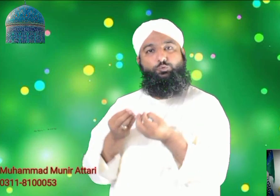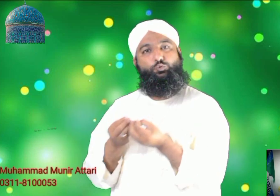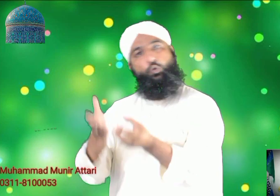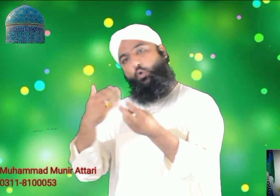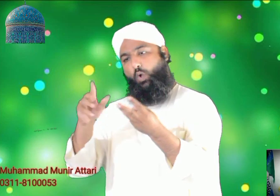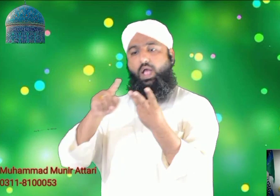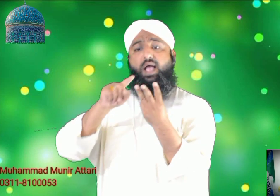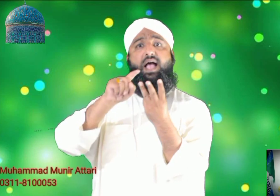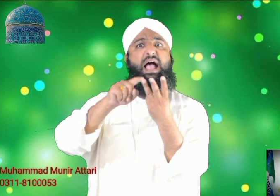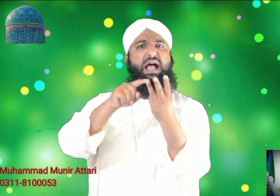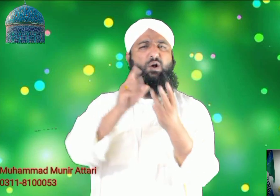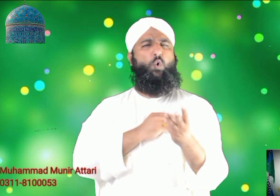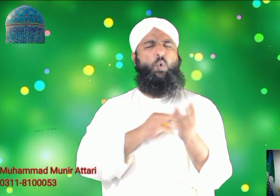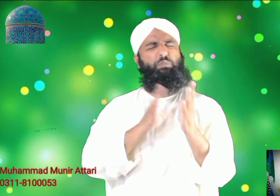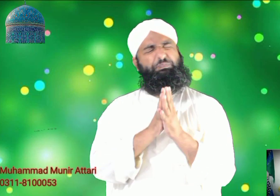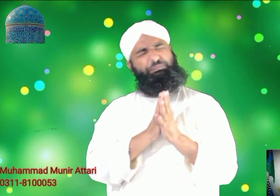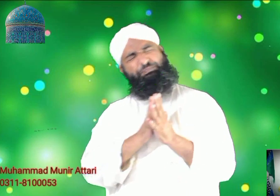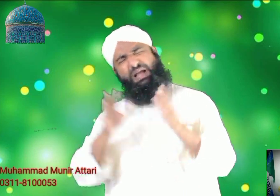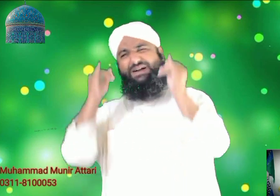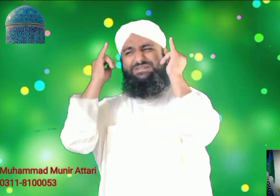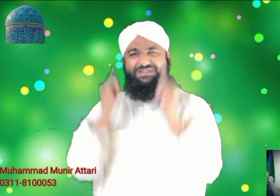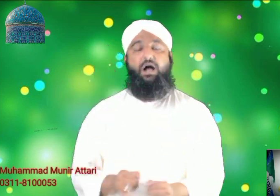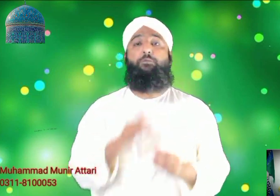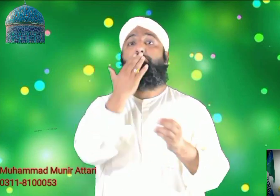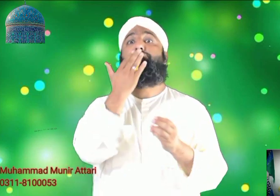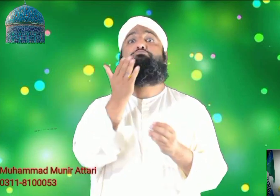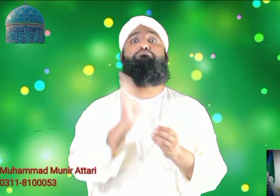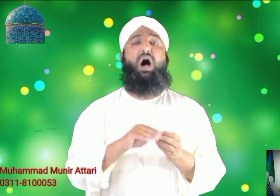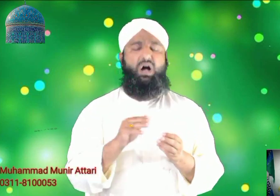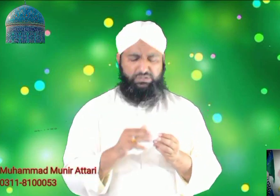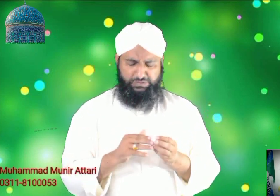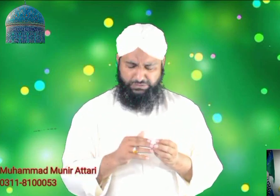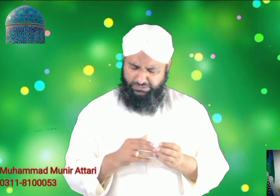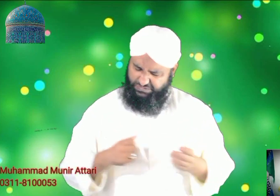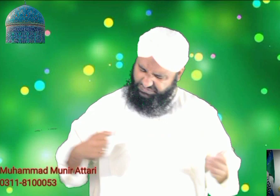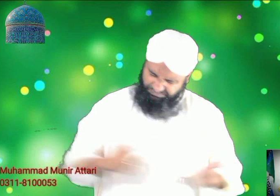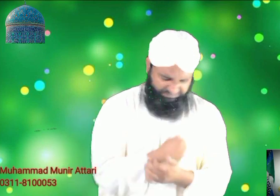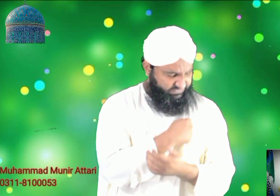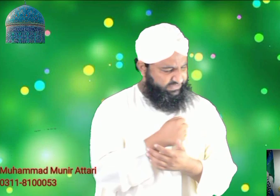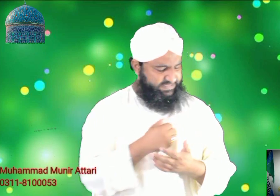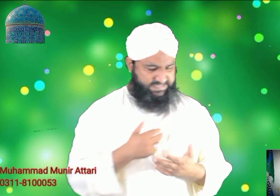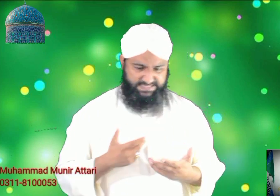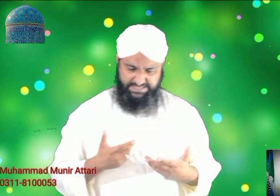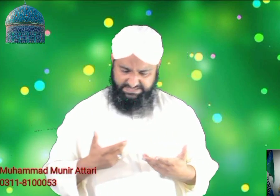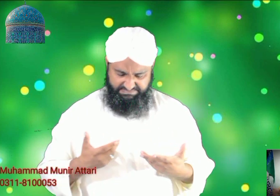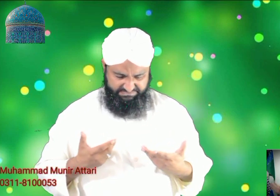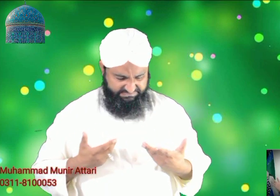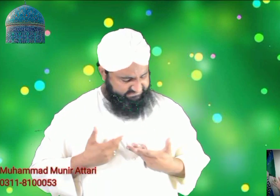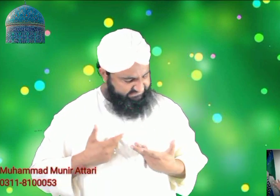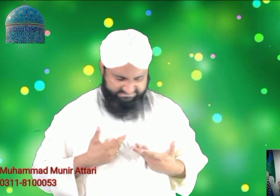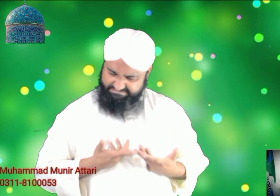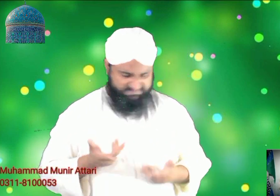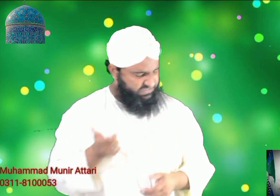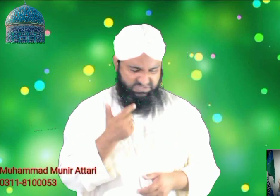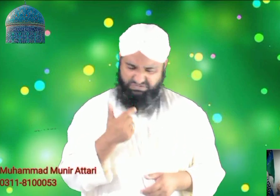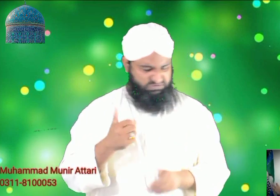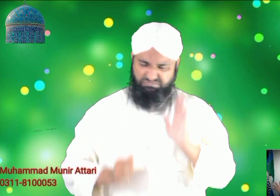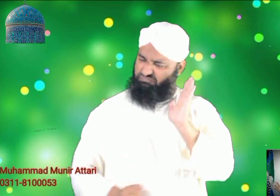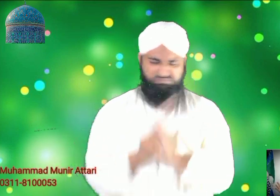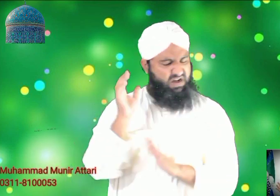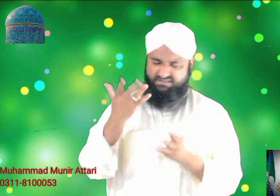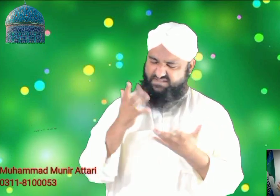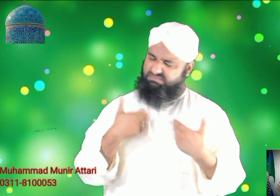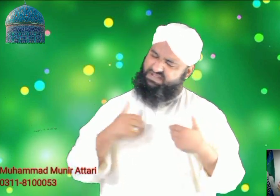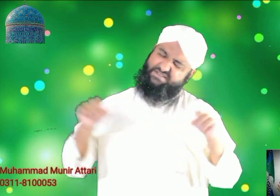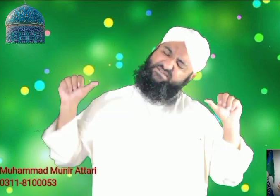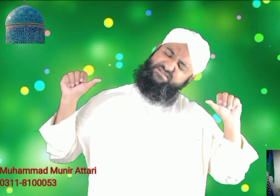شدید، وہ ایسا خوف ہے کہ جس کی وجہ سے بندہ مایوس ہو جاتا ہے کہ یار اب تو میں بخشا ہی نہیں جاؤں گا، میں گیا، میں برباد ہو